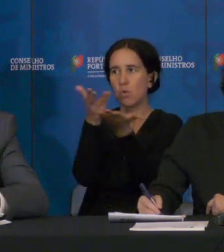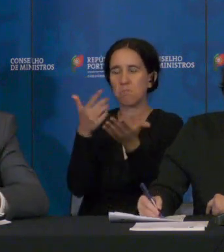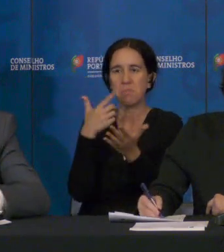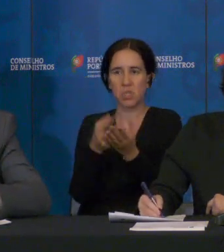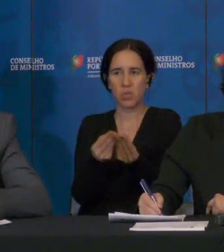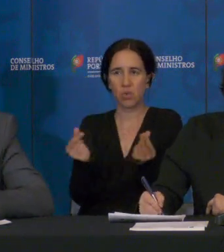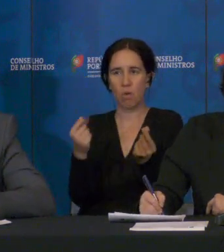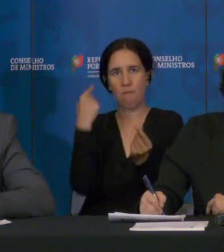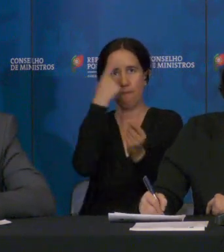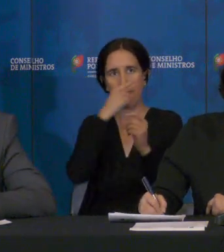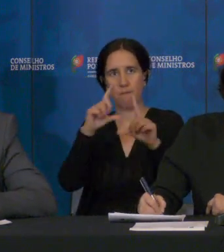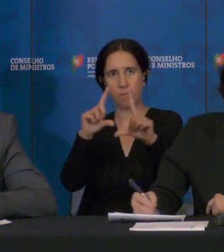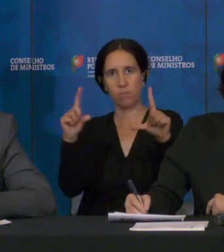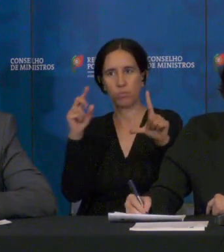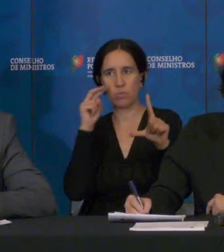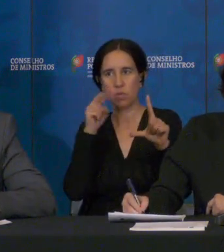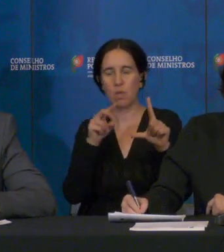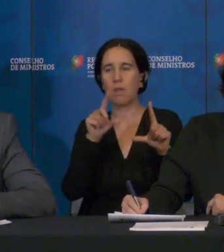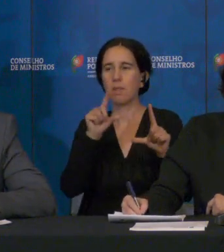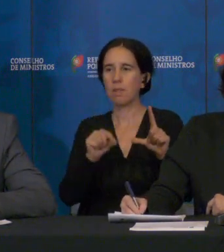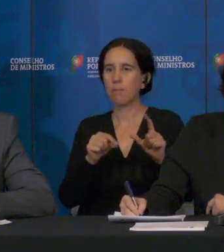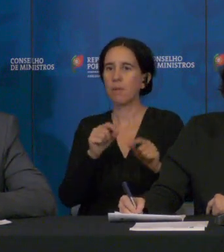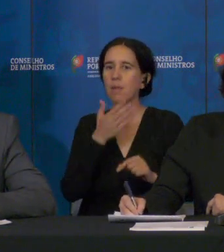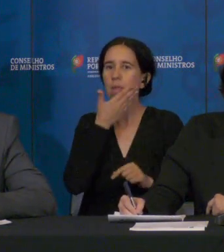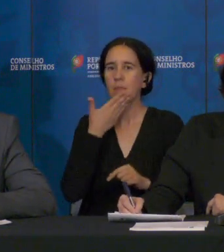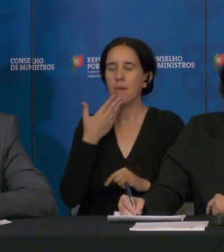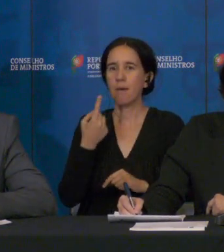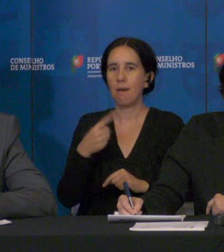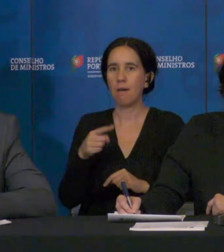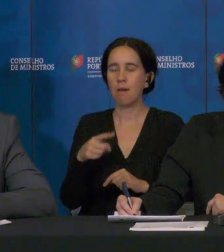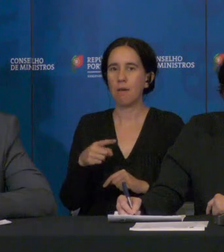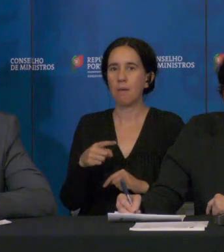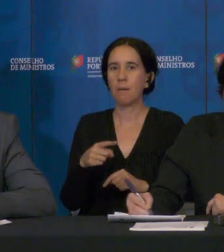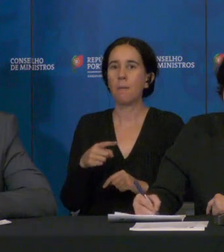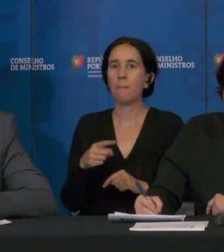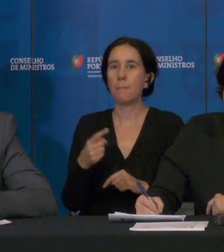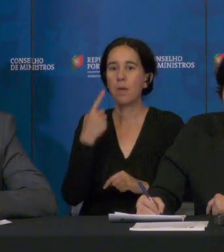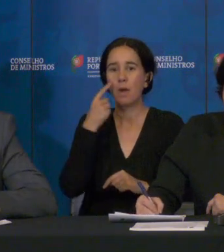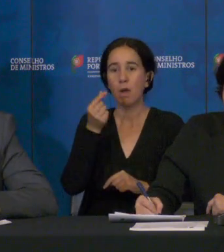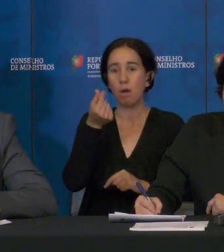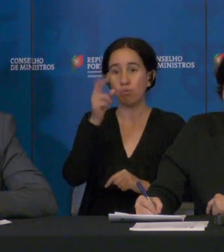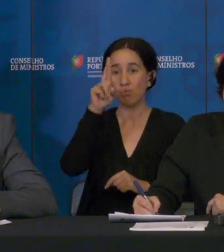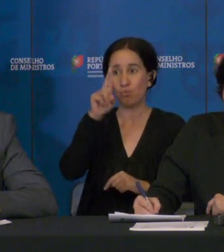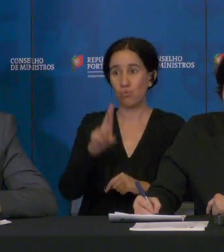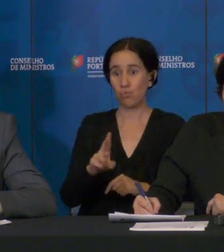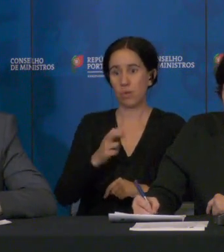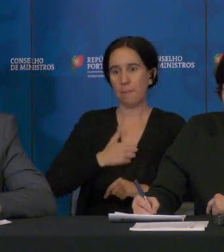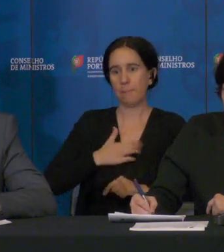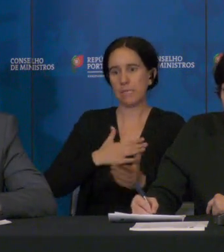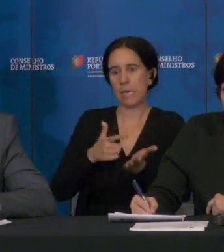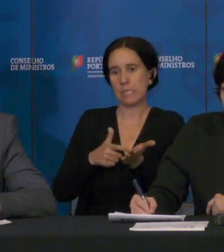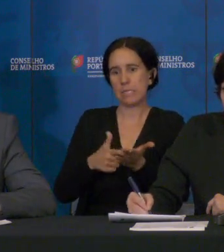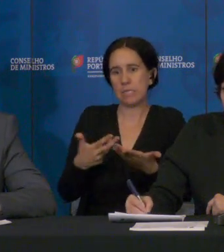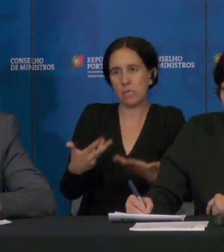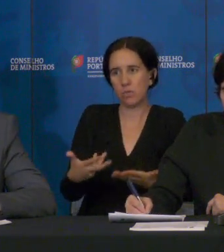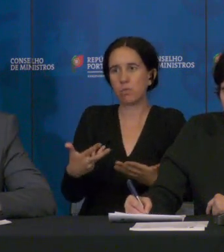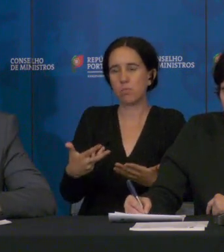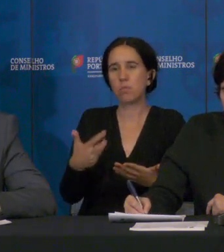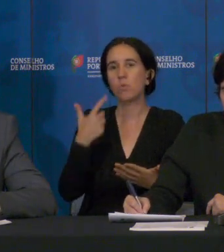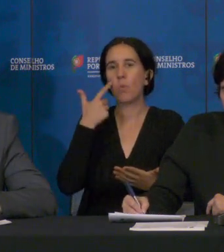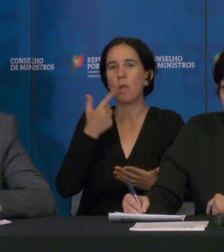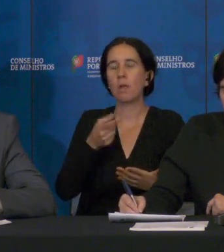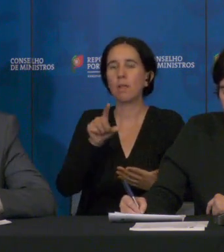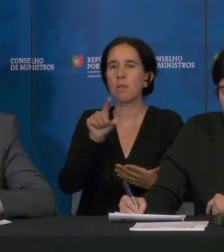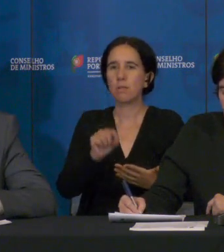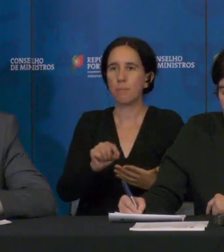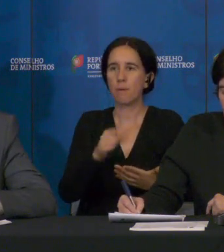vista reputacional, como também haverá condições para que a liquidez de que a empresa carece neste momento também